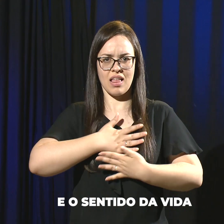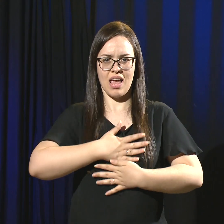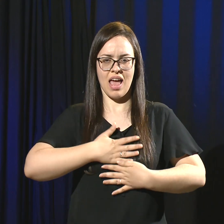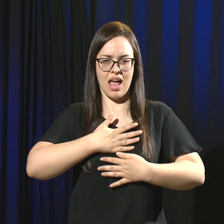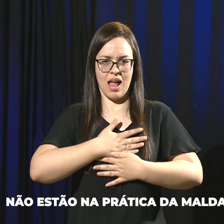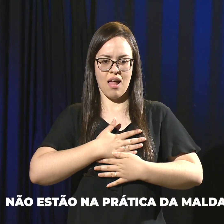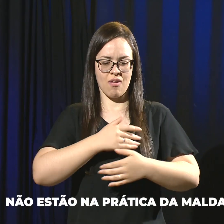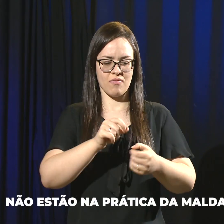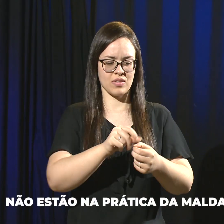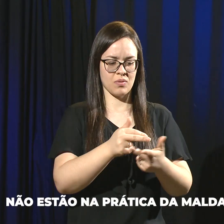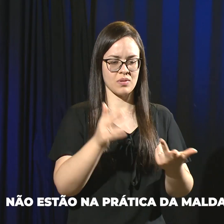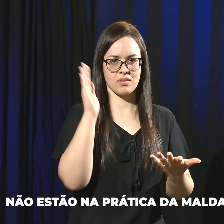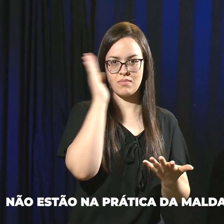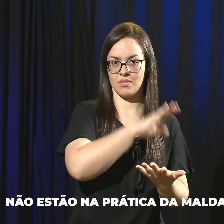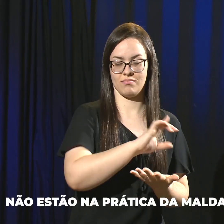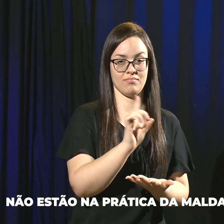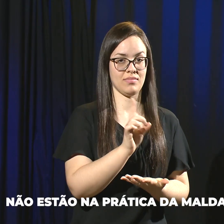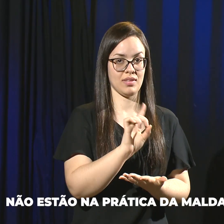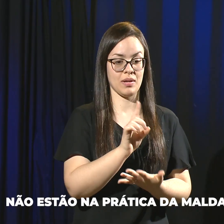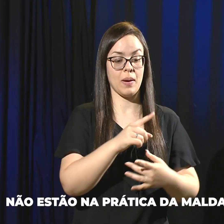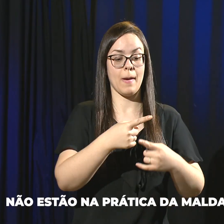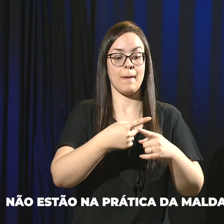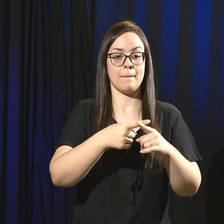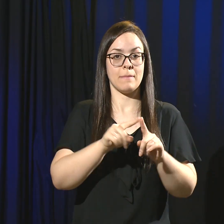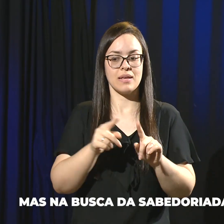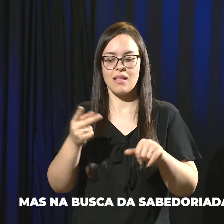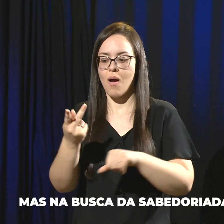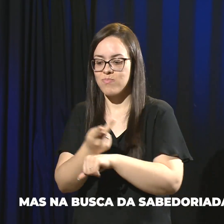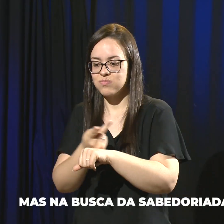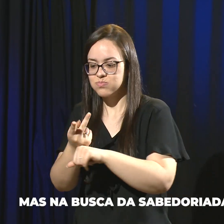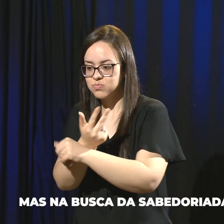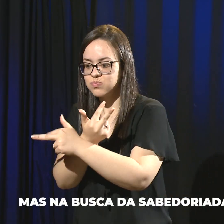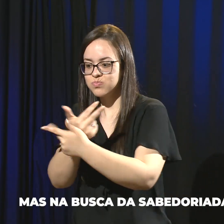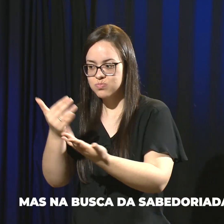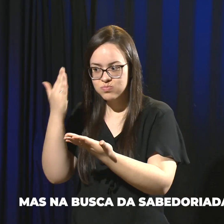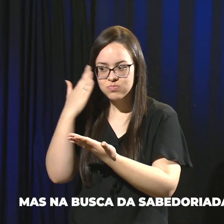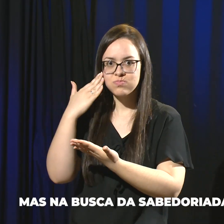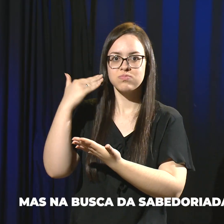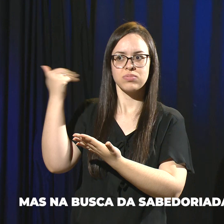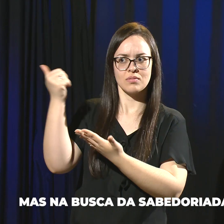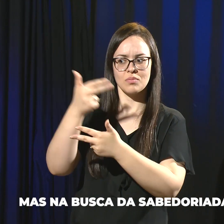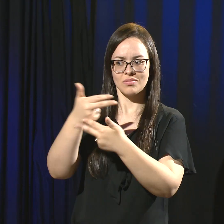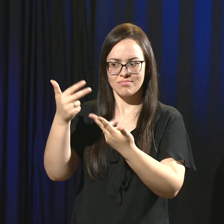não estão na prática da maldade mas na busca da sabedoria